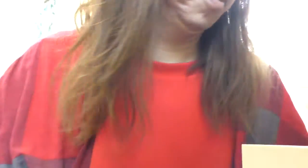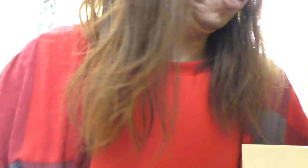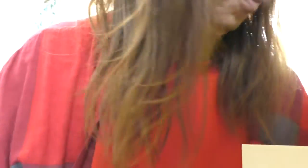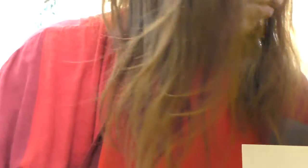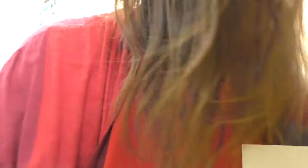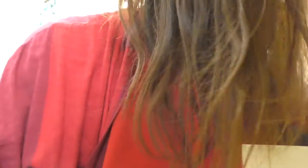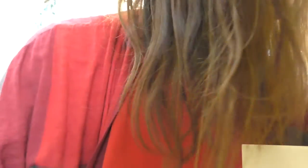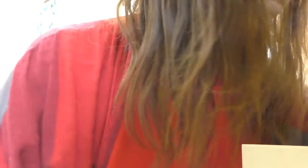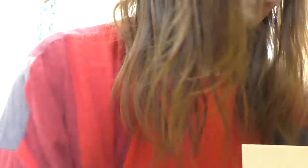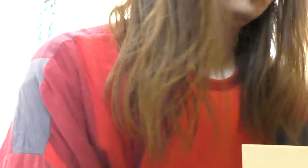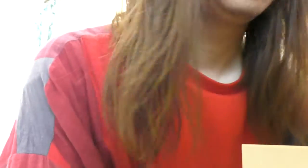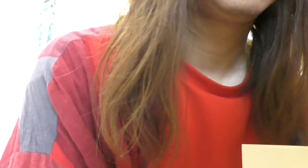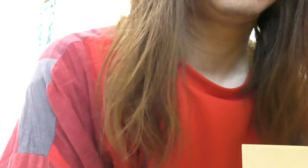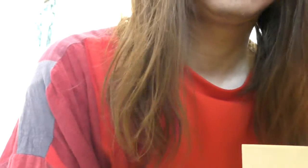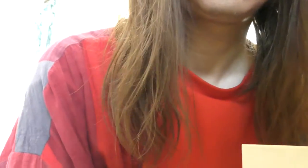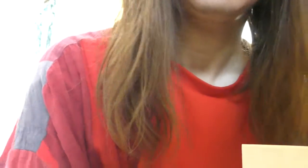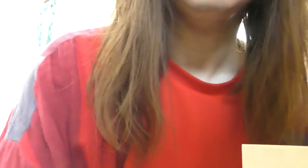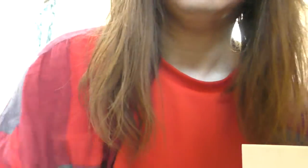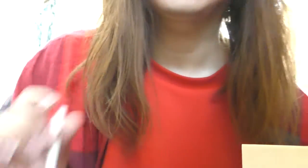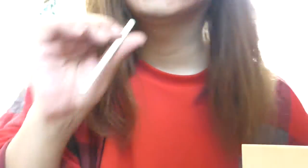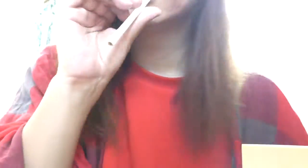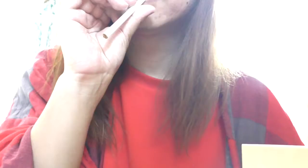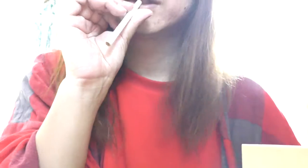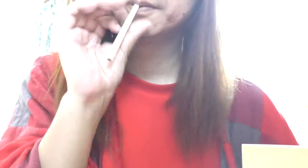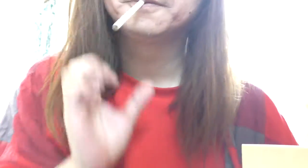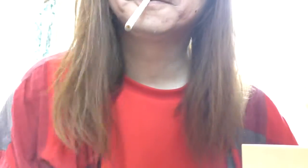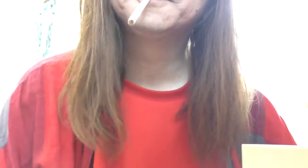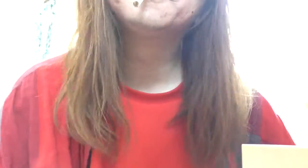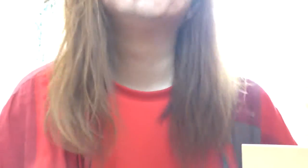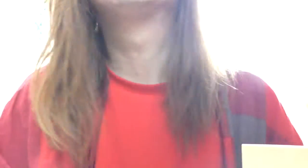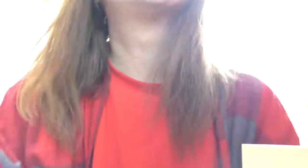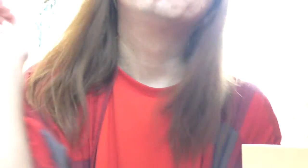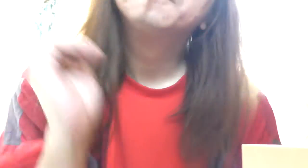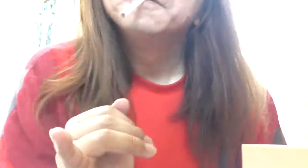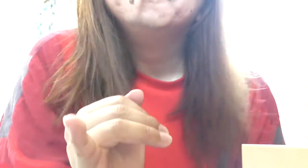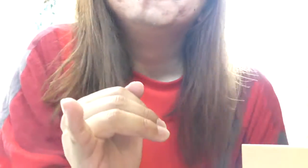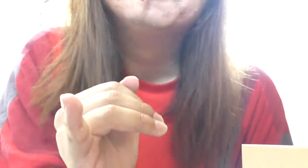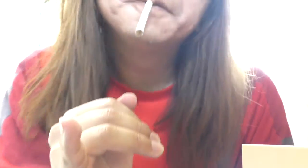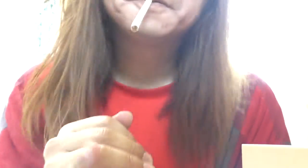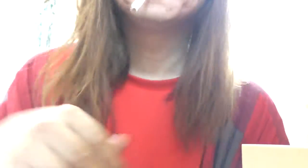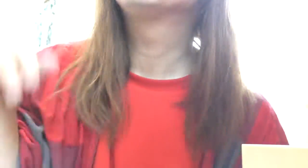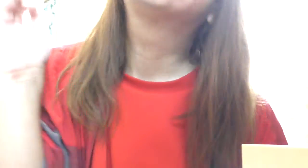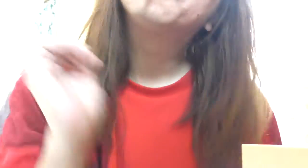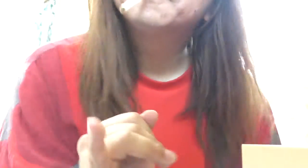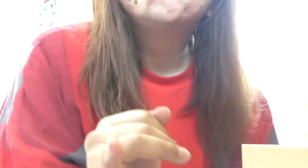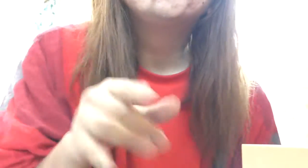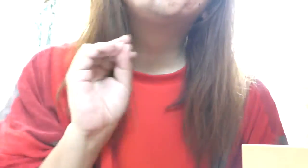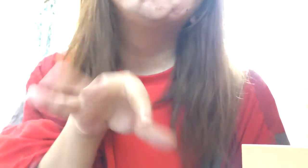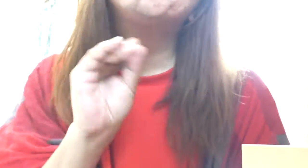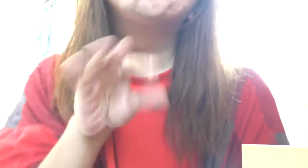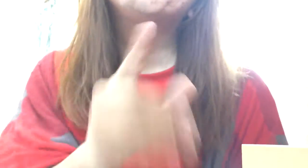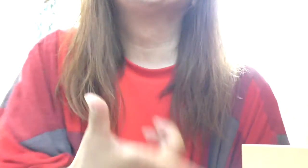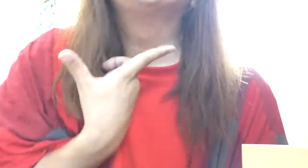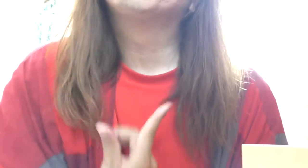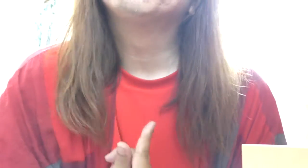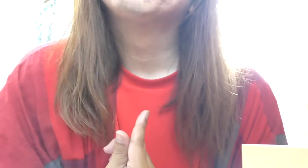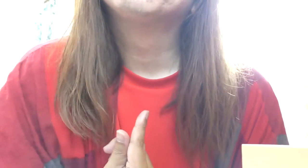にでも会いに来ますか、あなたに、あなたに話したい、伝えたいこと、